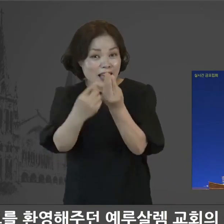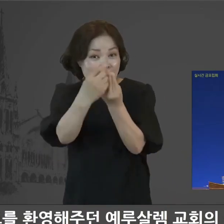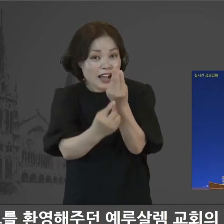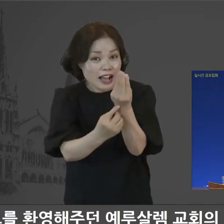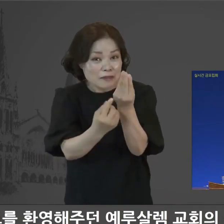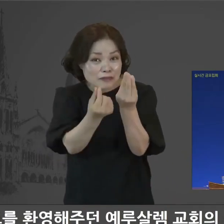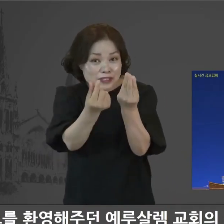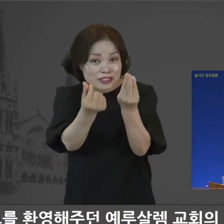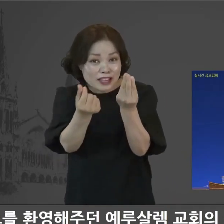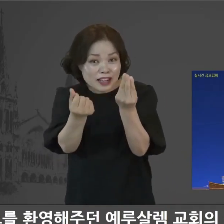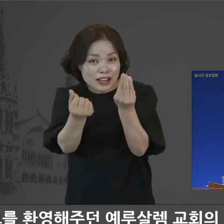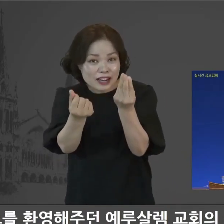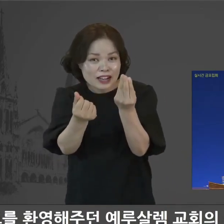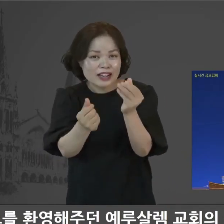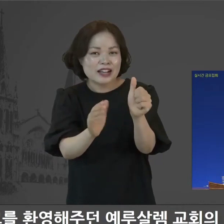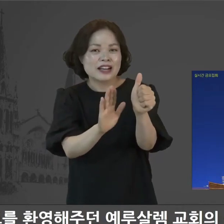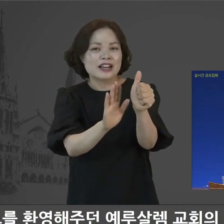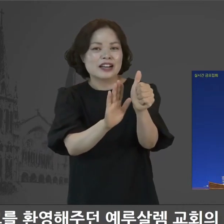비슷하죠?